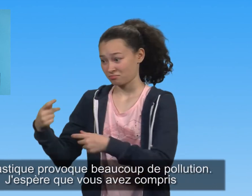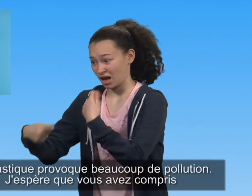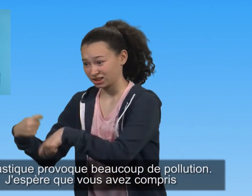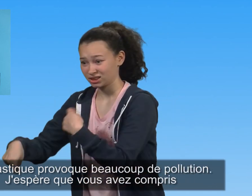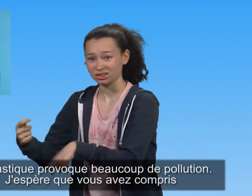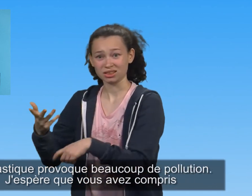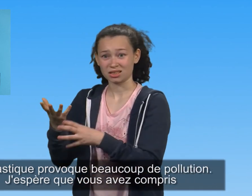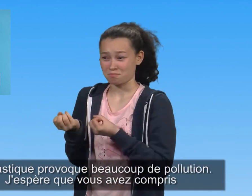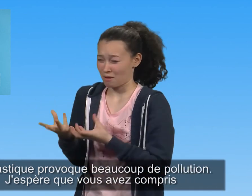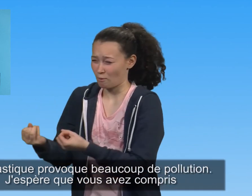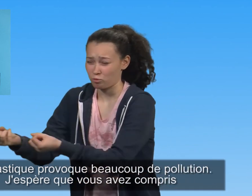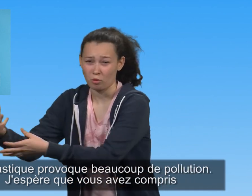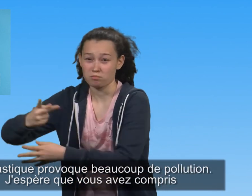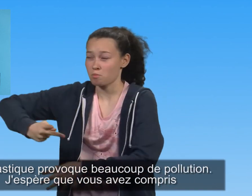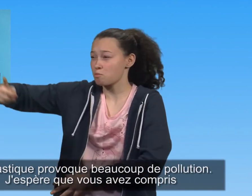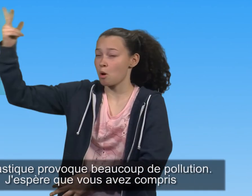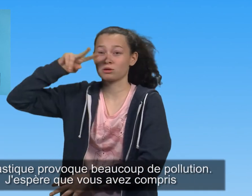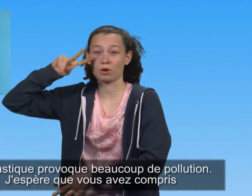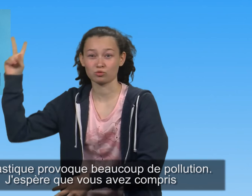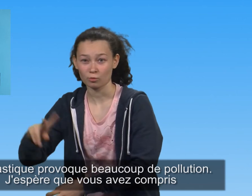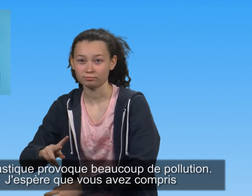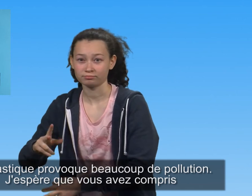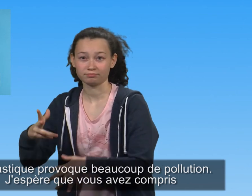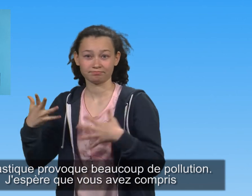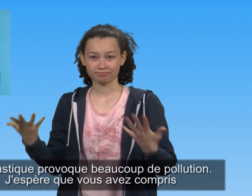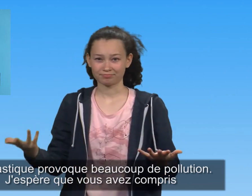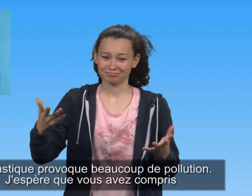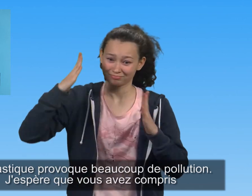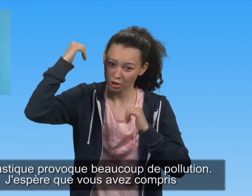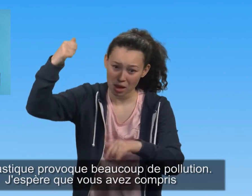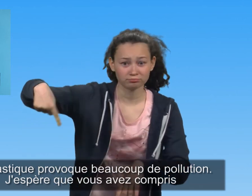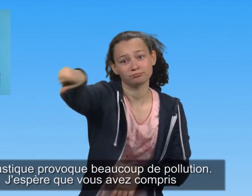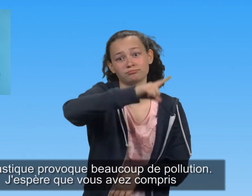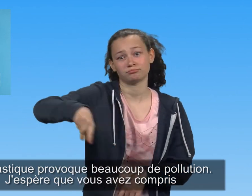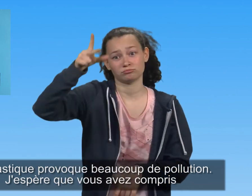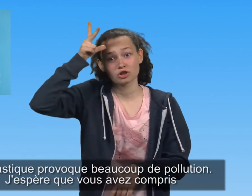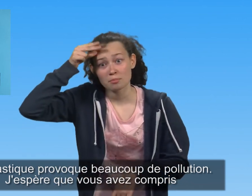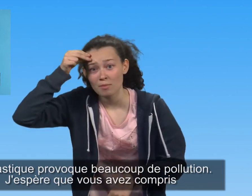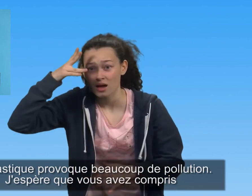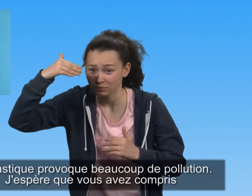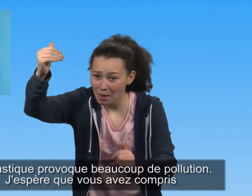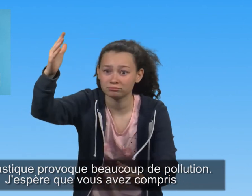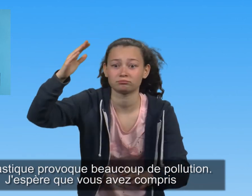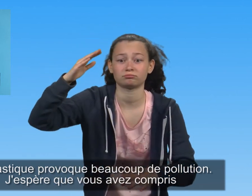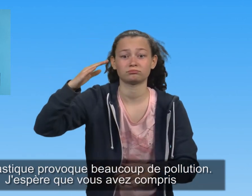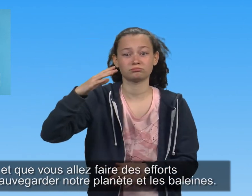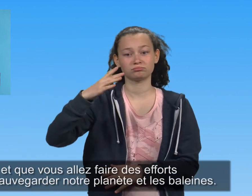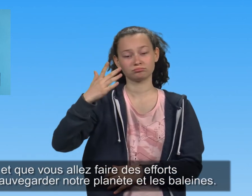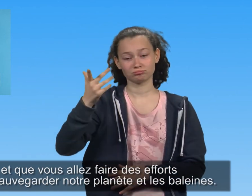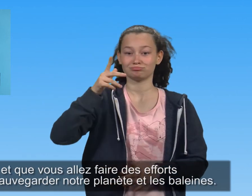Le plastique provoque beaucoup, beaucoup, beaucoup de pollution. Vous avez compris, j'espère. Vous allez faire